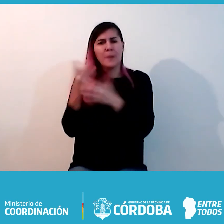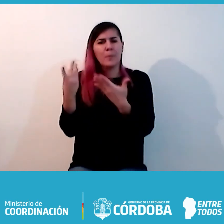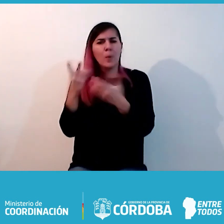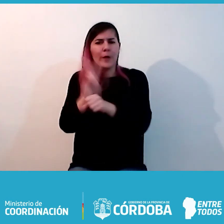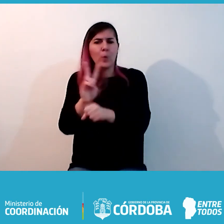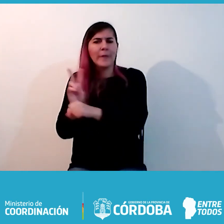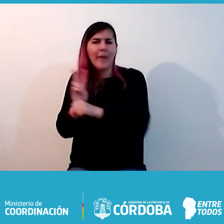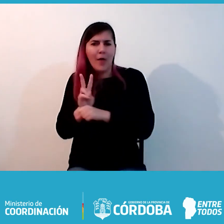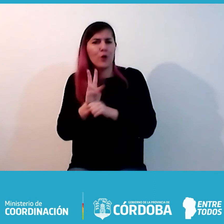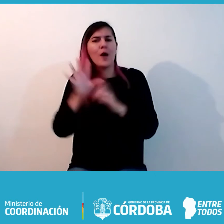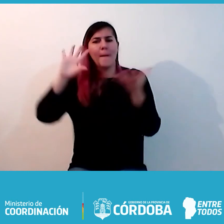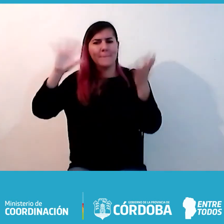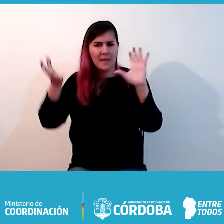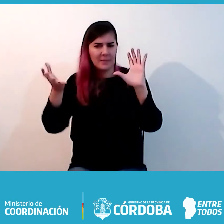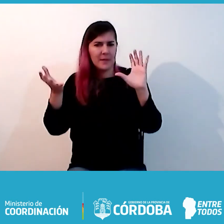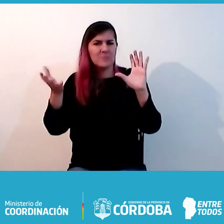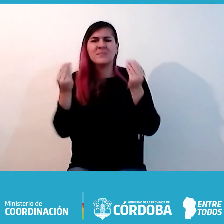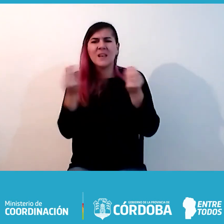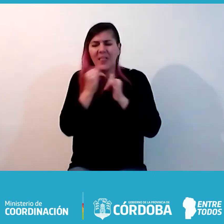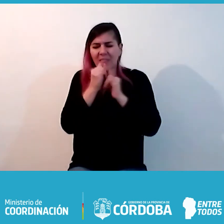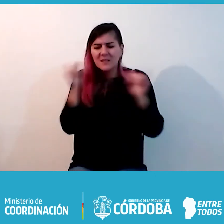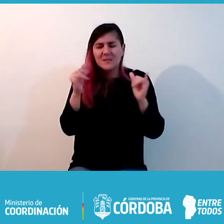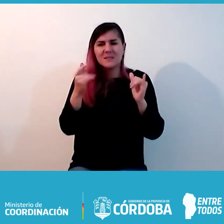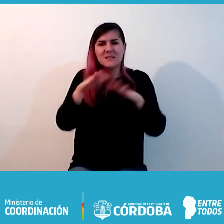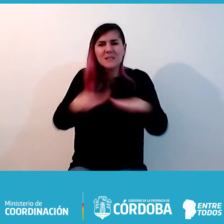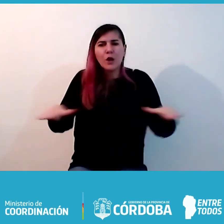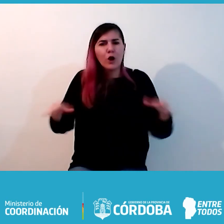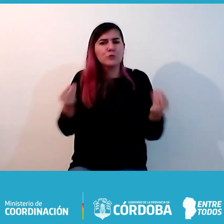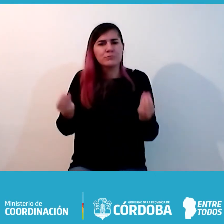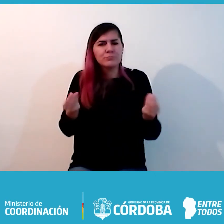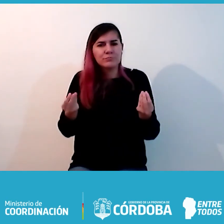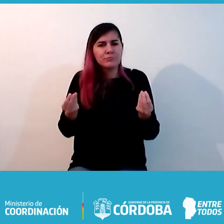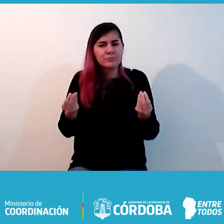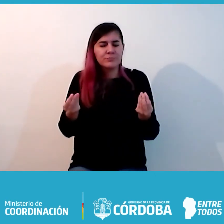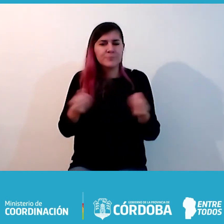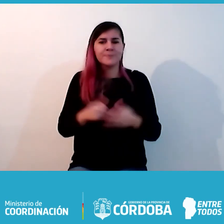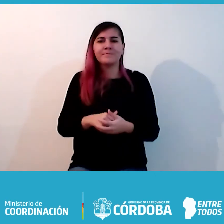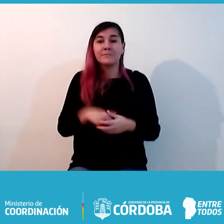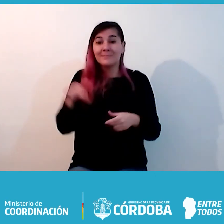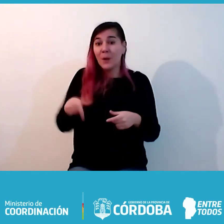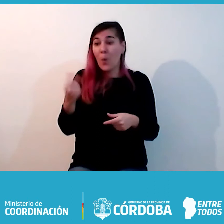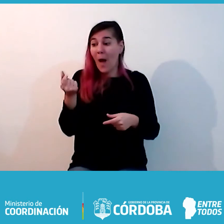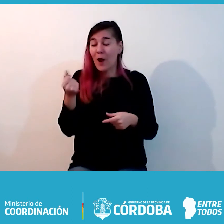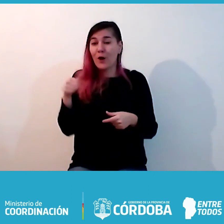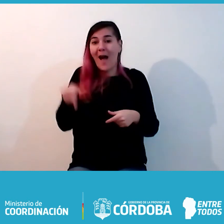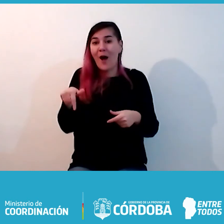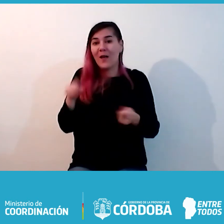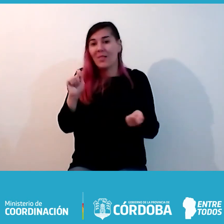cuidado del medio ambiente. ¿Qué le va a decir a los chicos? Que aquello a lo que se asignó valor ahora los adultos